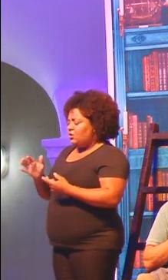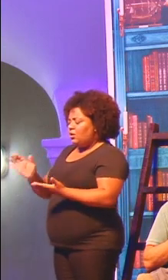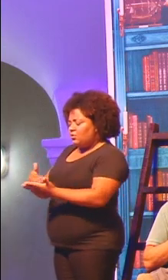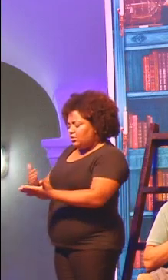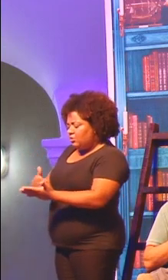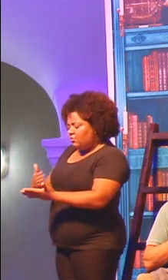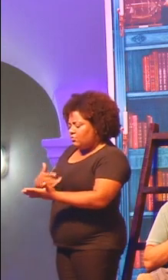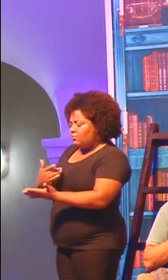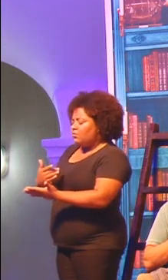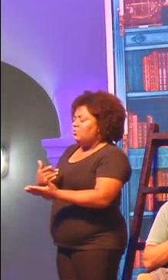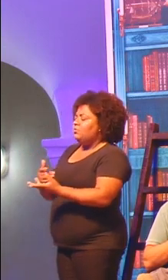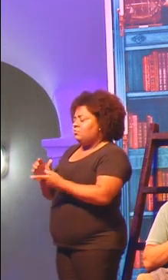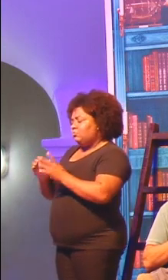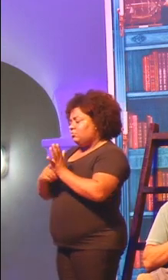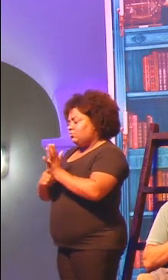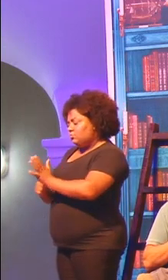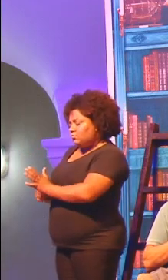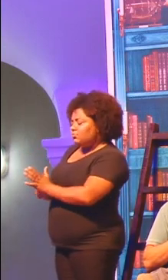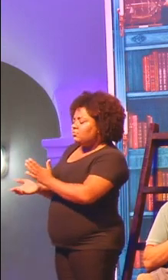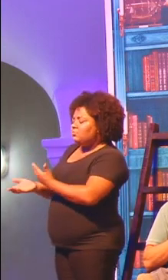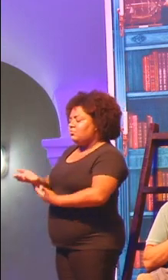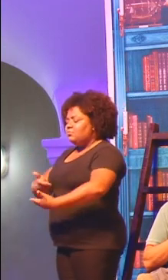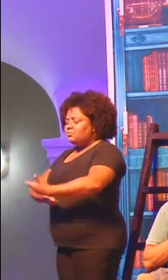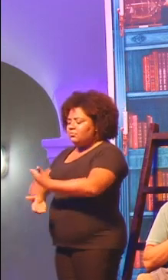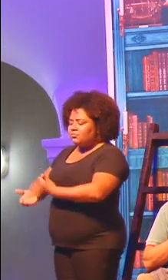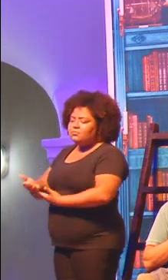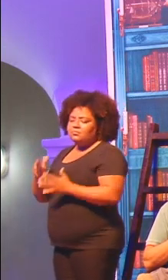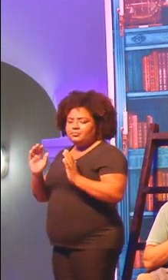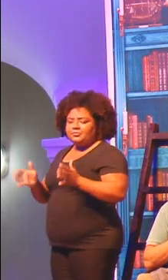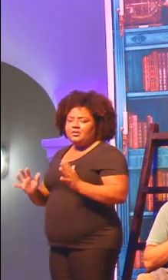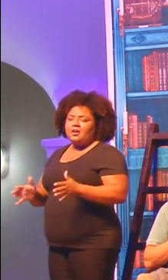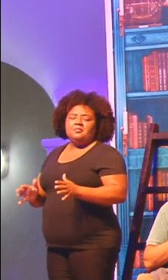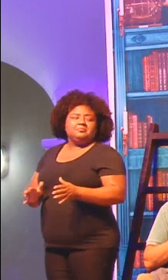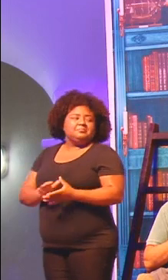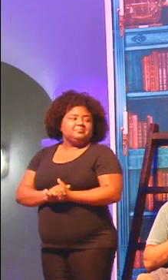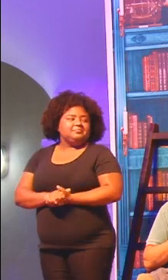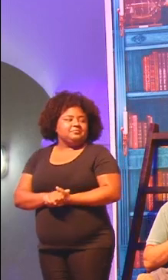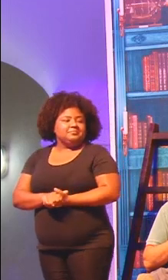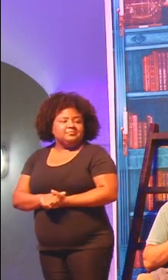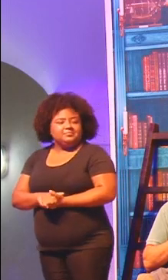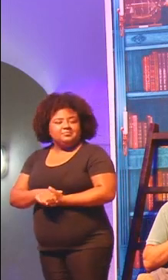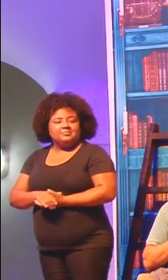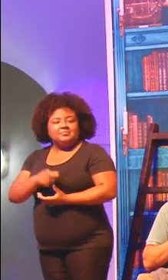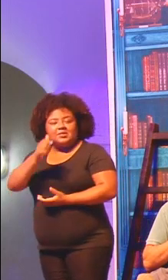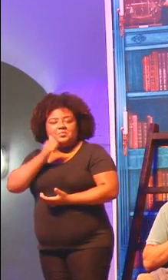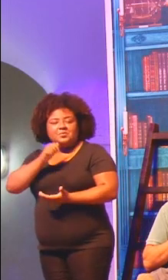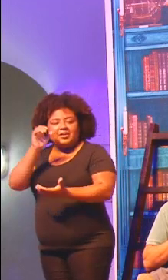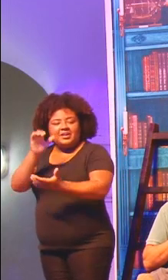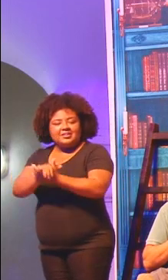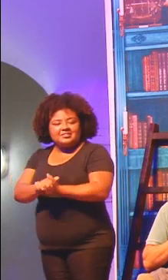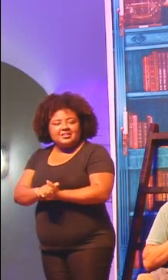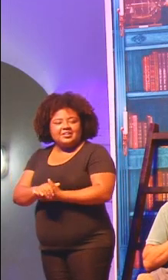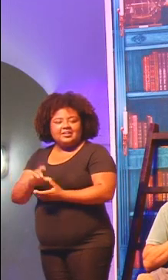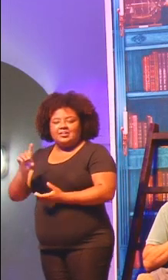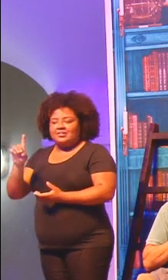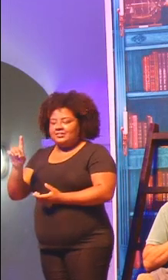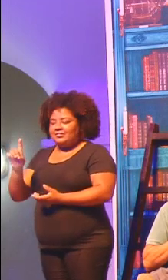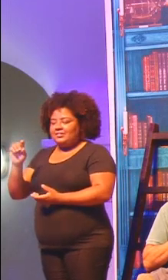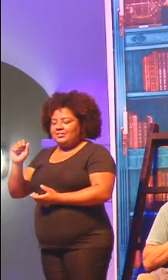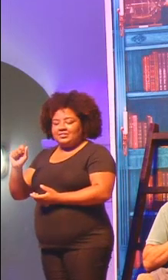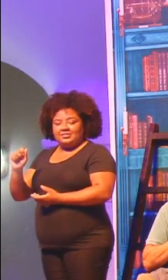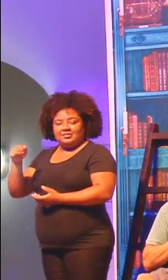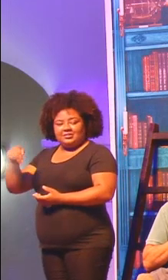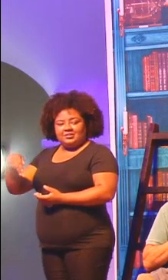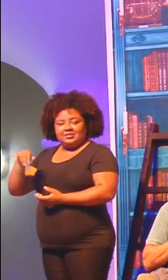gente está sempre dividindo essas conquistas, né? É com muita satisfação estar aqui com a esposa dele, a Daniela, também são muito